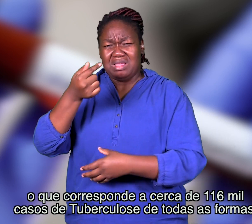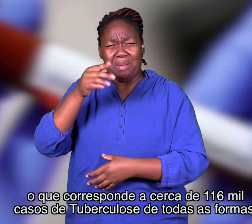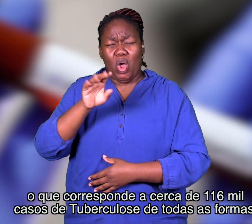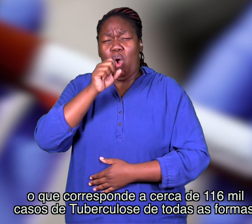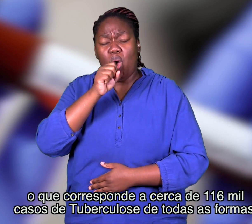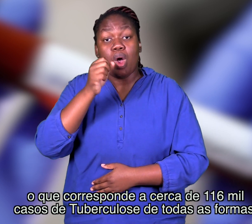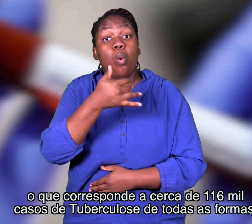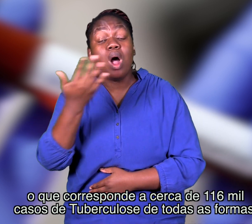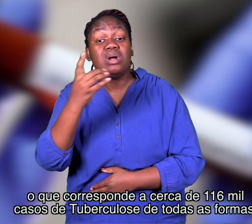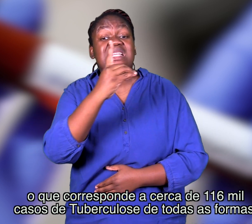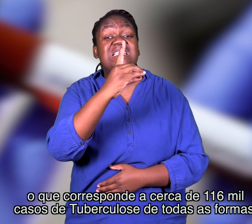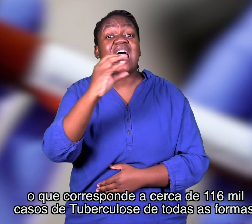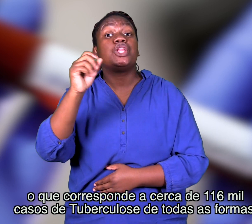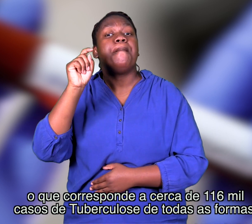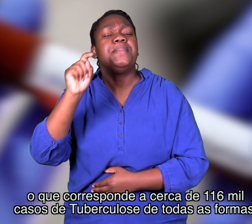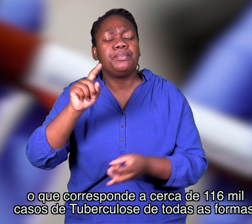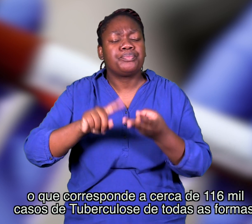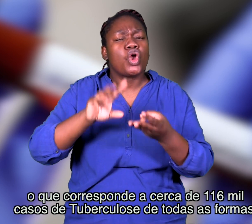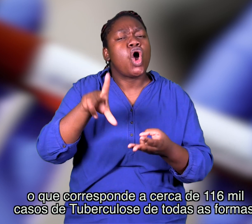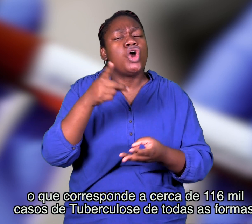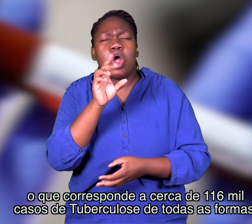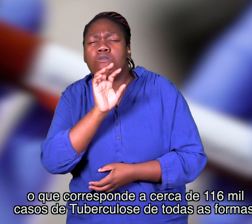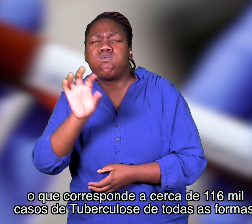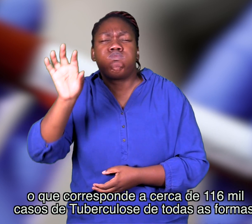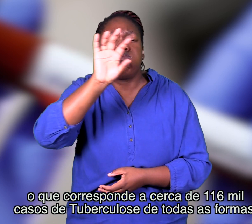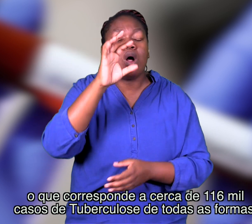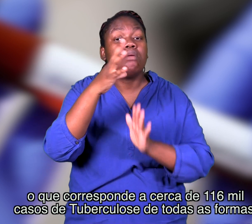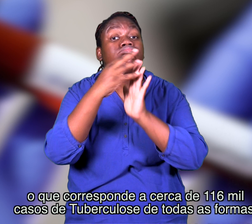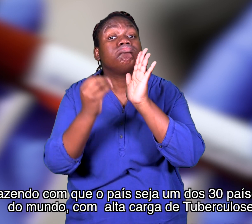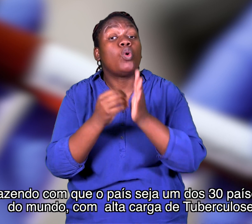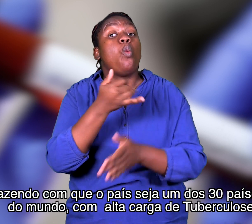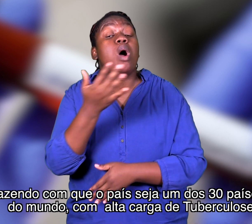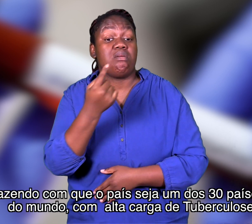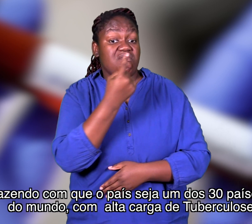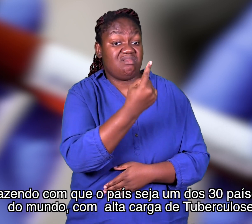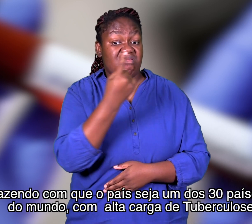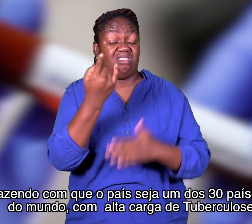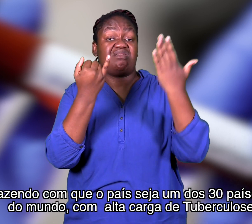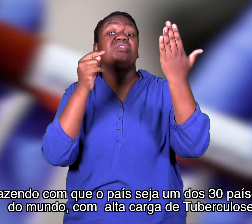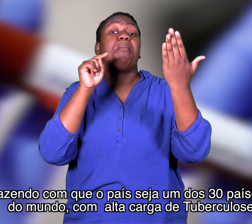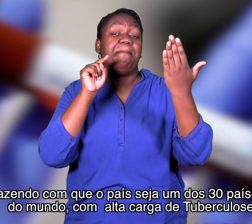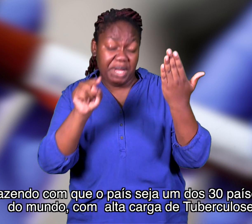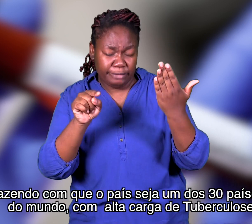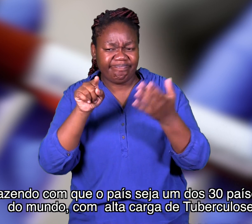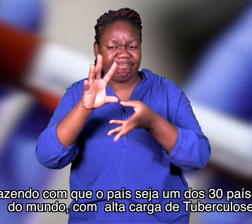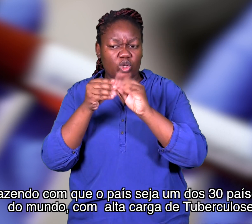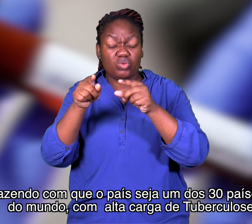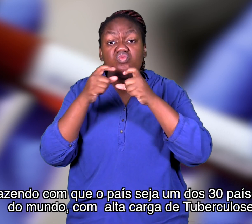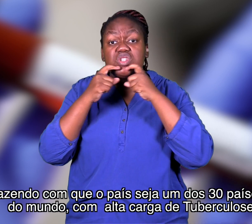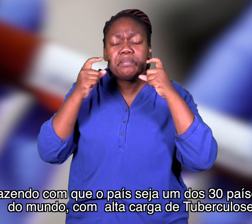a cerca de 116 mil casos de tuberculose, de todas as formas, fazendo com que o país seja um dos 30 países do mundo